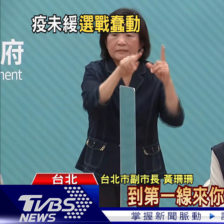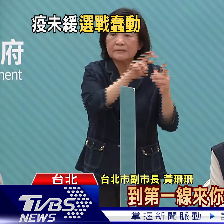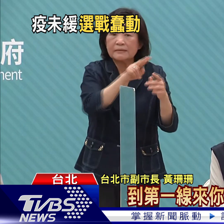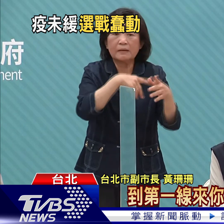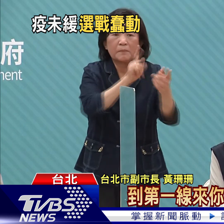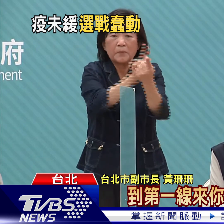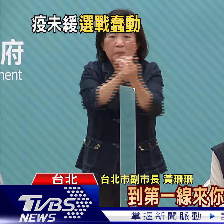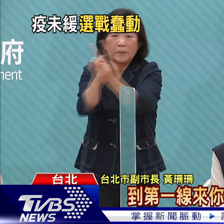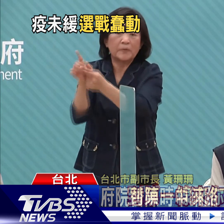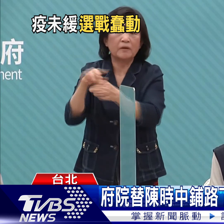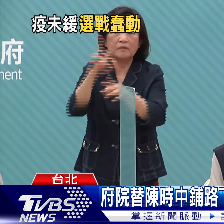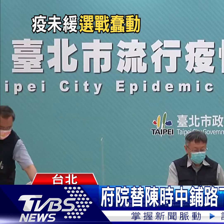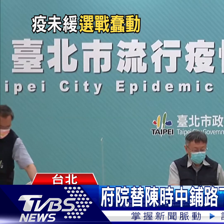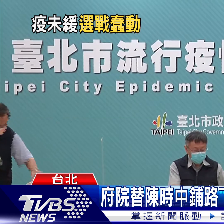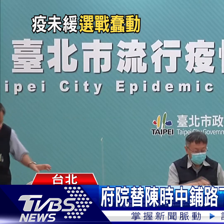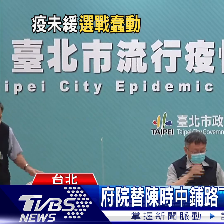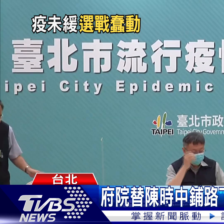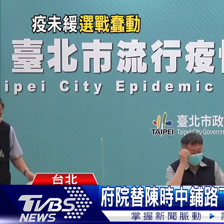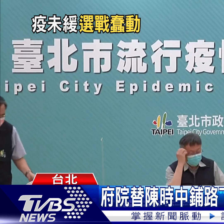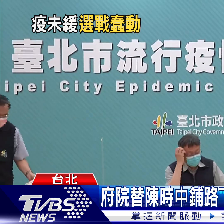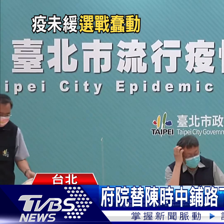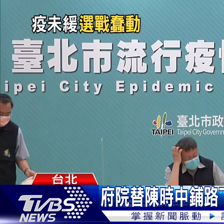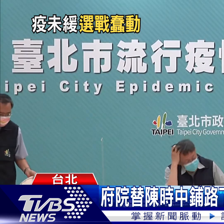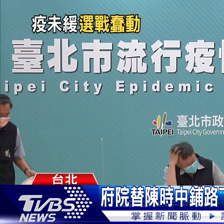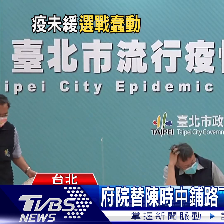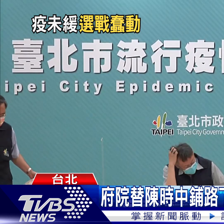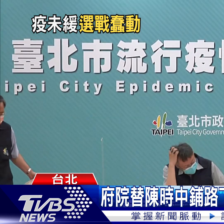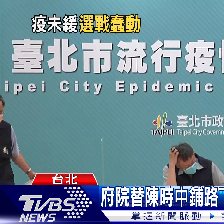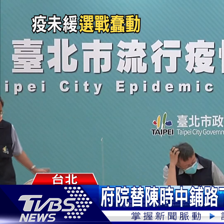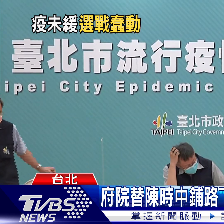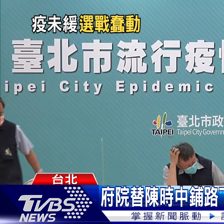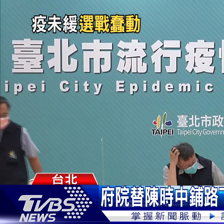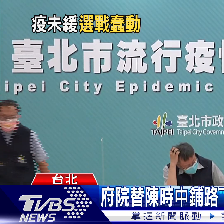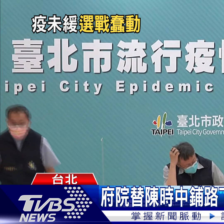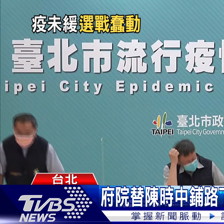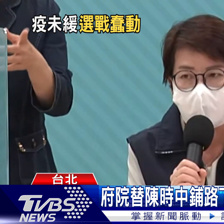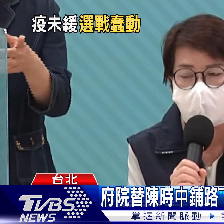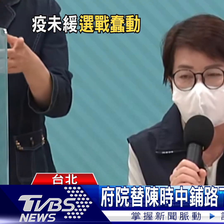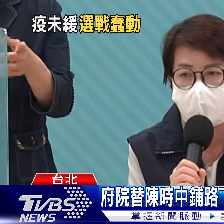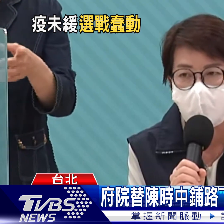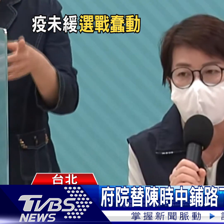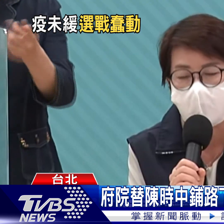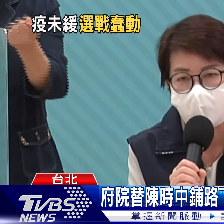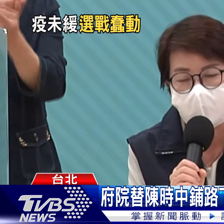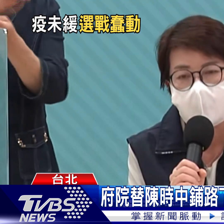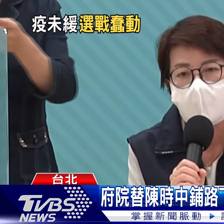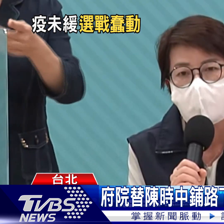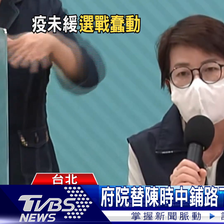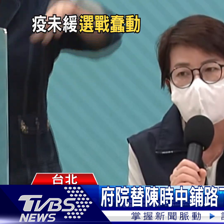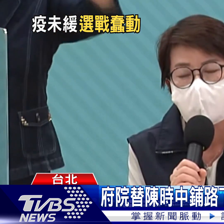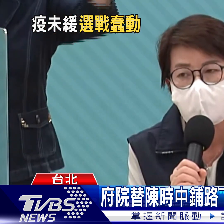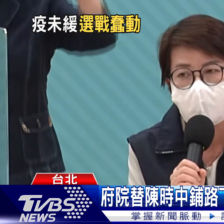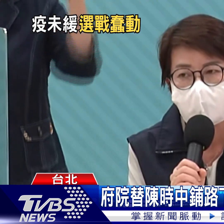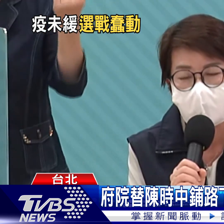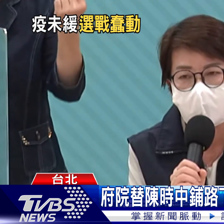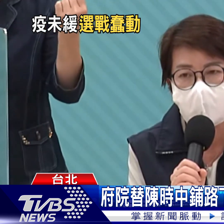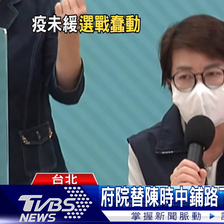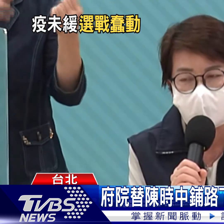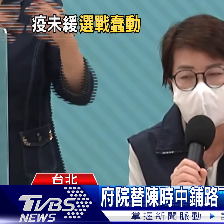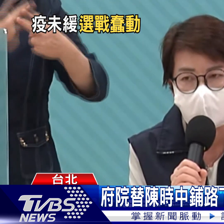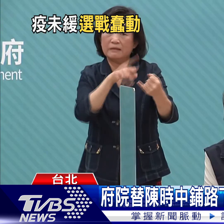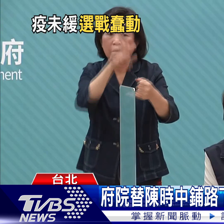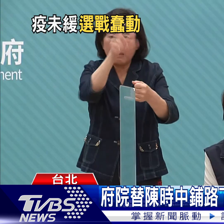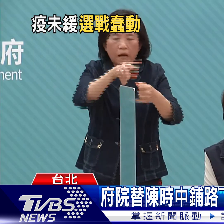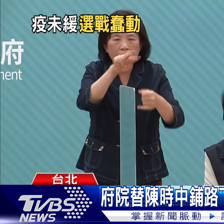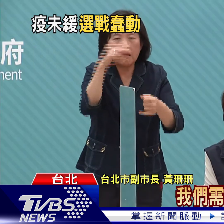线来，你就会知道发生什么事。 要中央先把人民放在第一位，黄珊珊讲到快筛之乱，还一度讲到